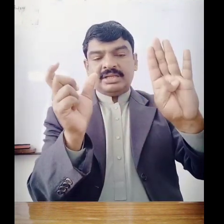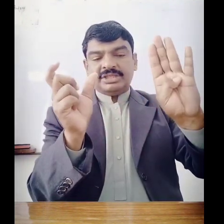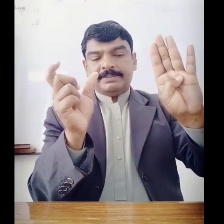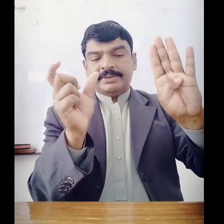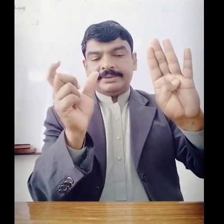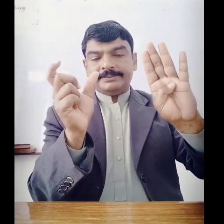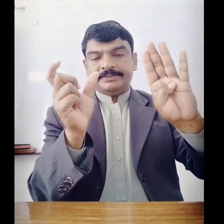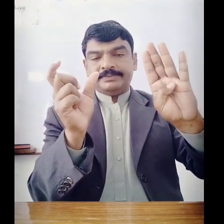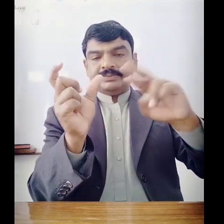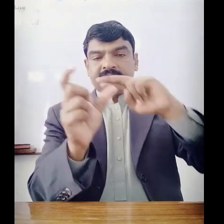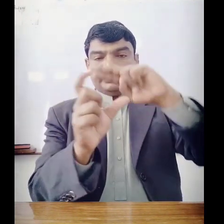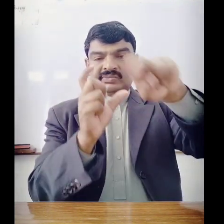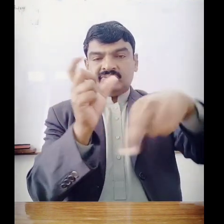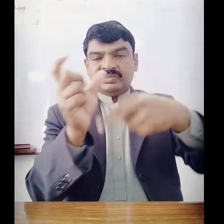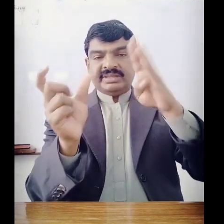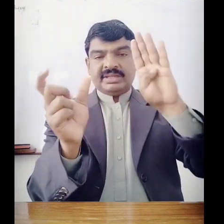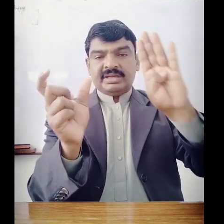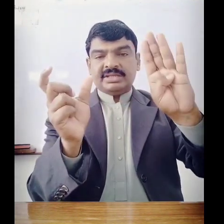रजब,